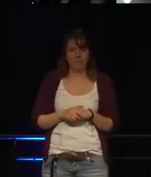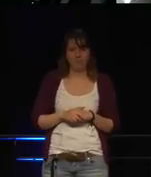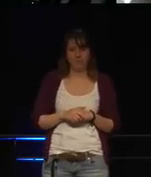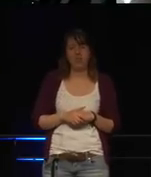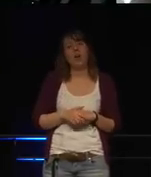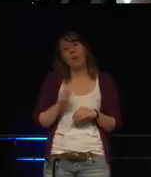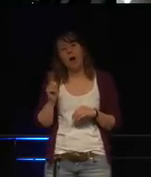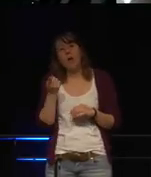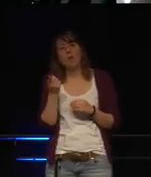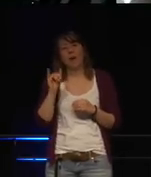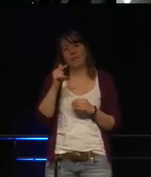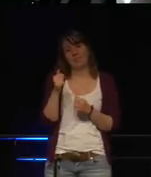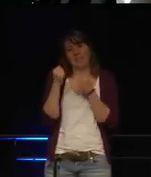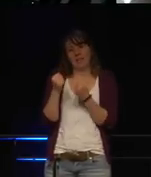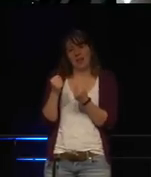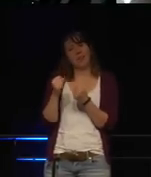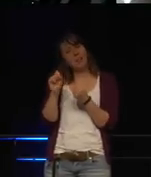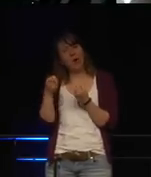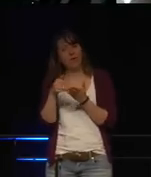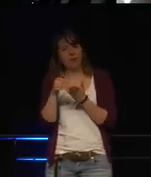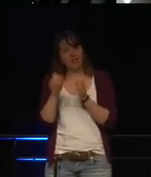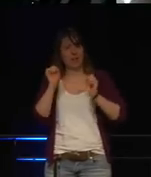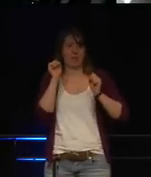de la programación del aparato.